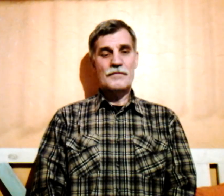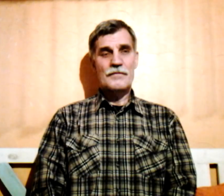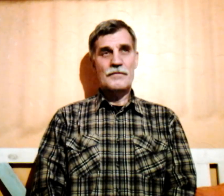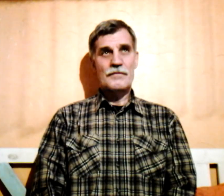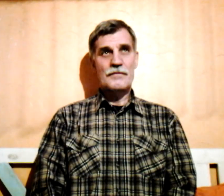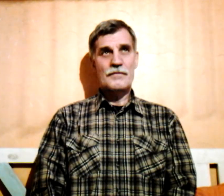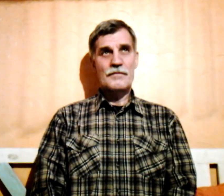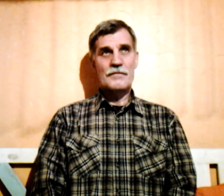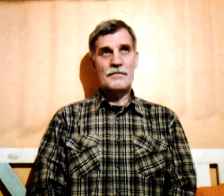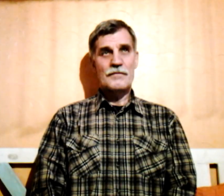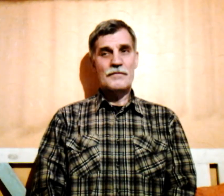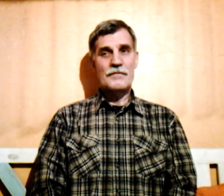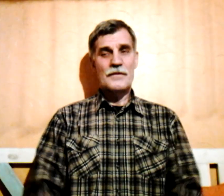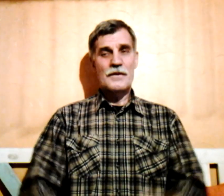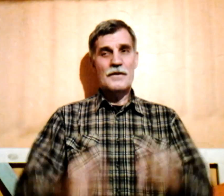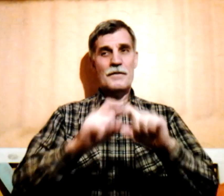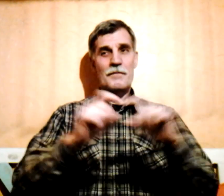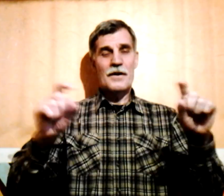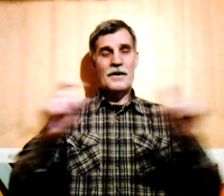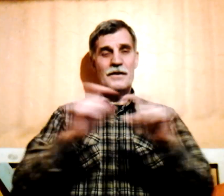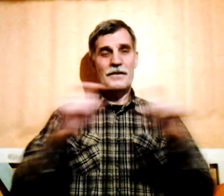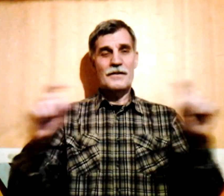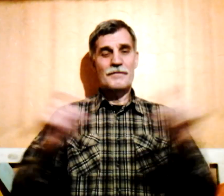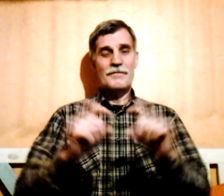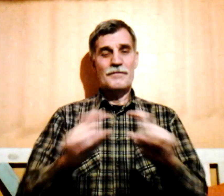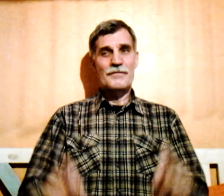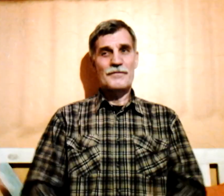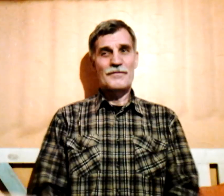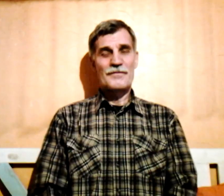Map. Карта. Карта.